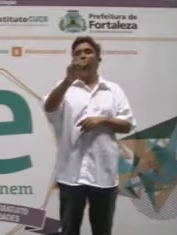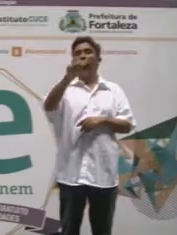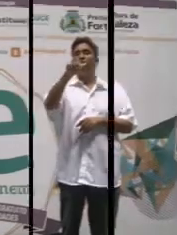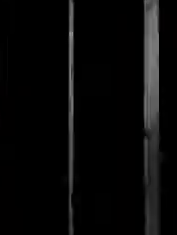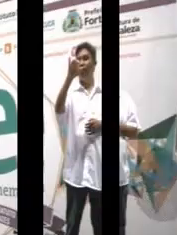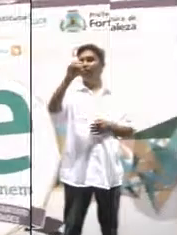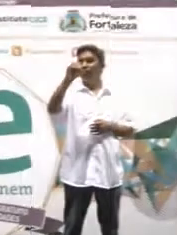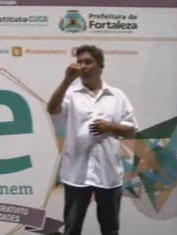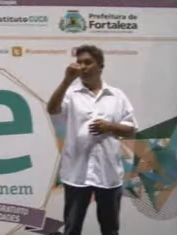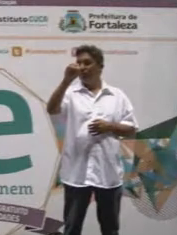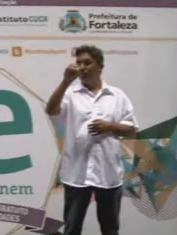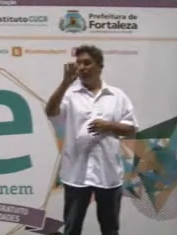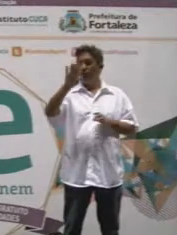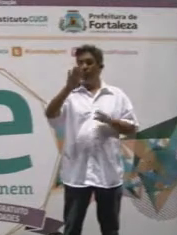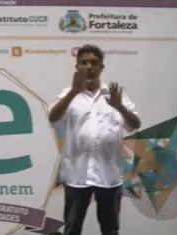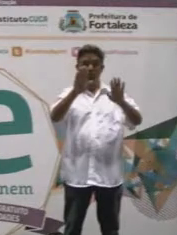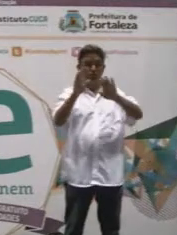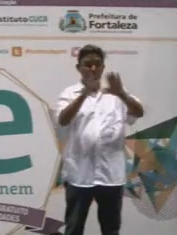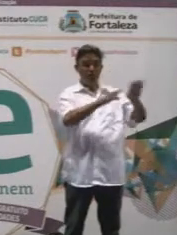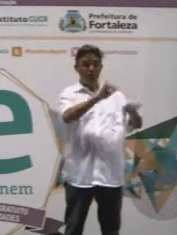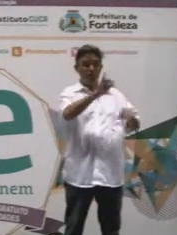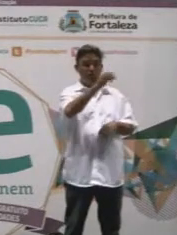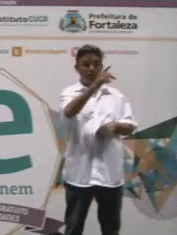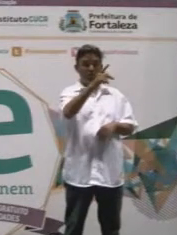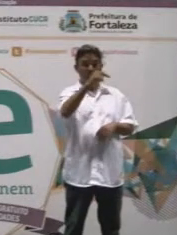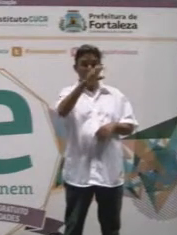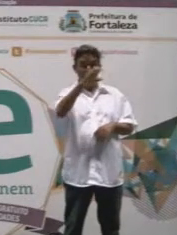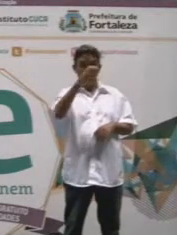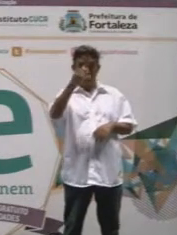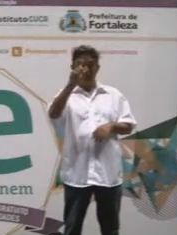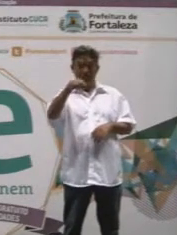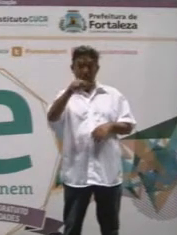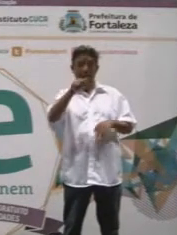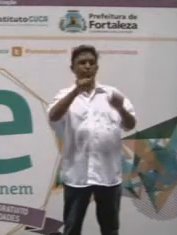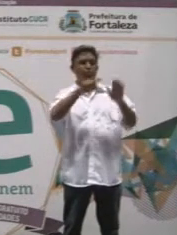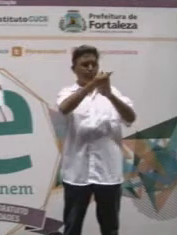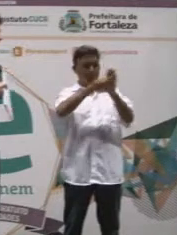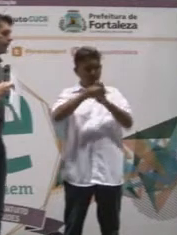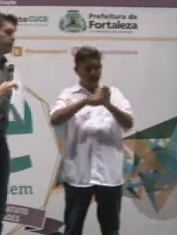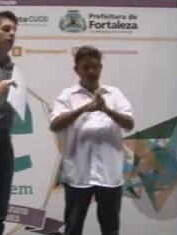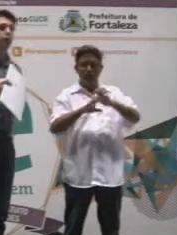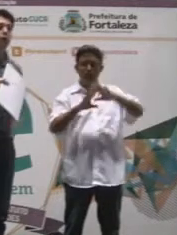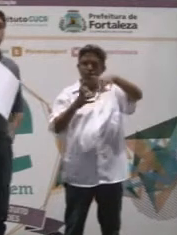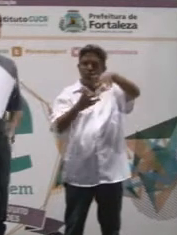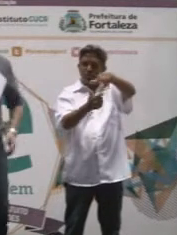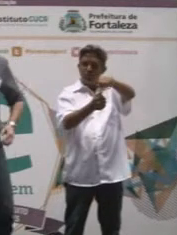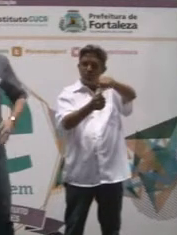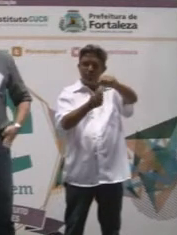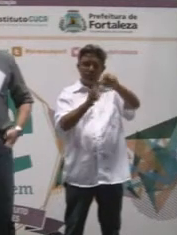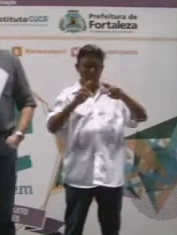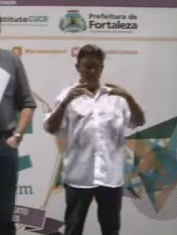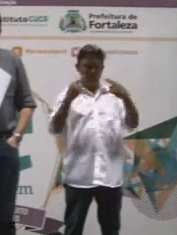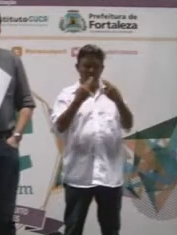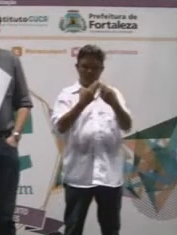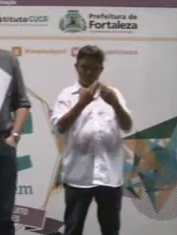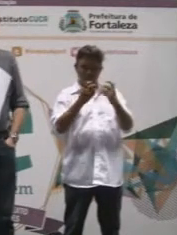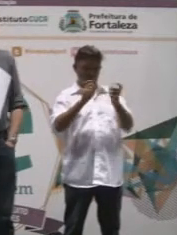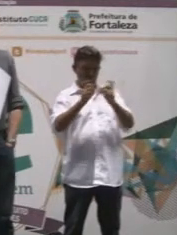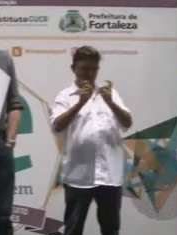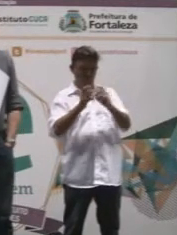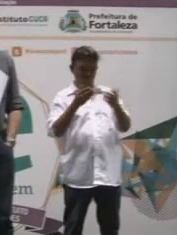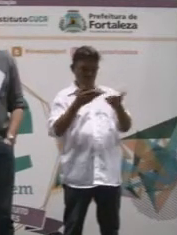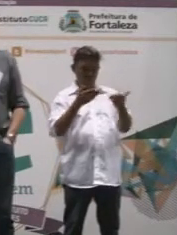para você. O IPCC, que é o Painel Intergovernamental para Mudanças Climáticas, se reuniu,